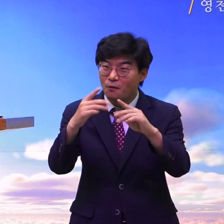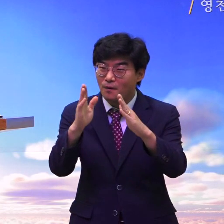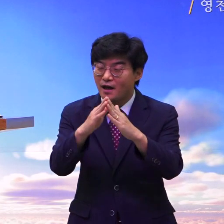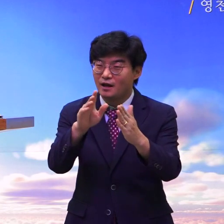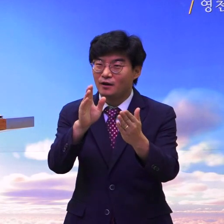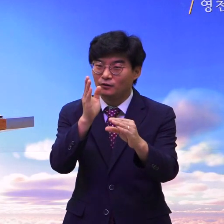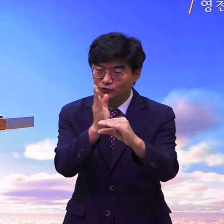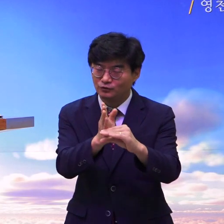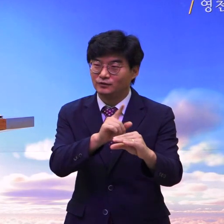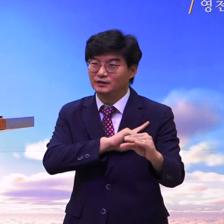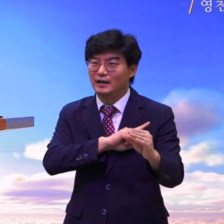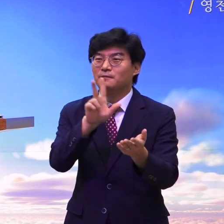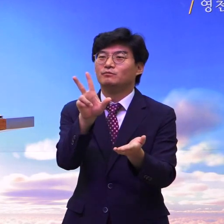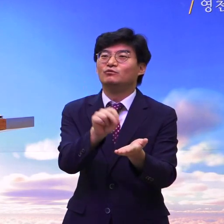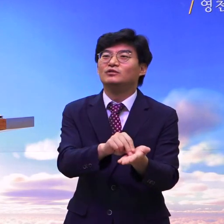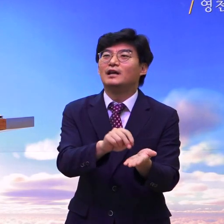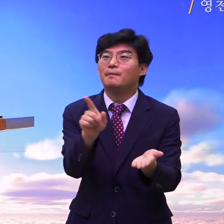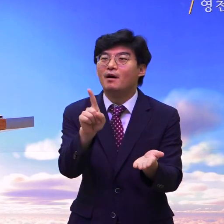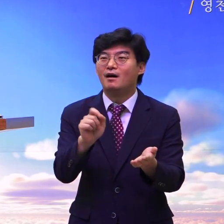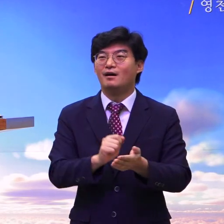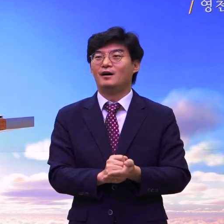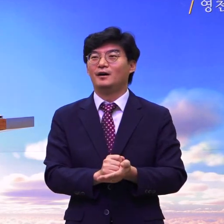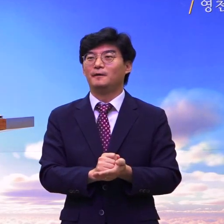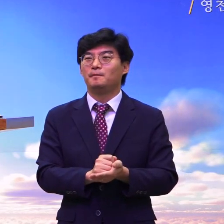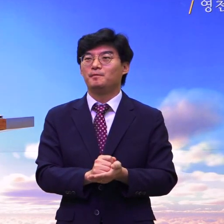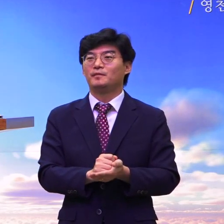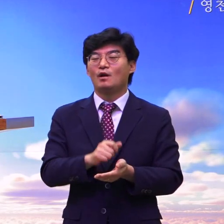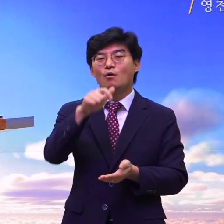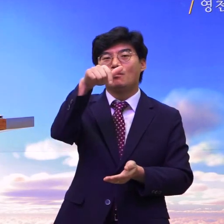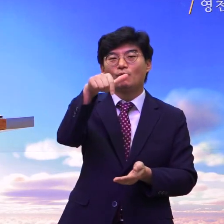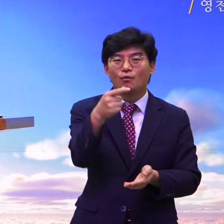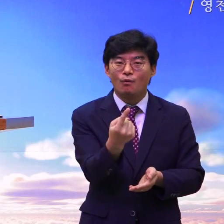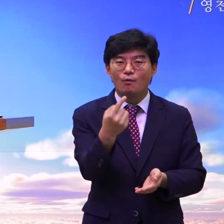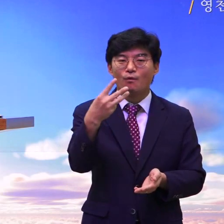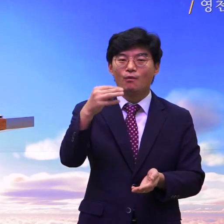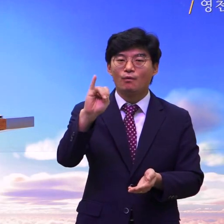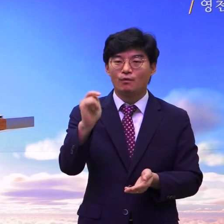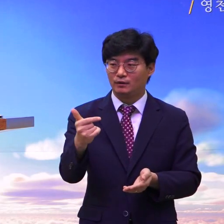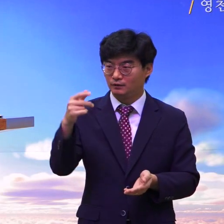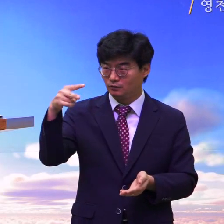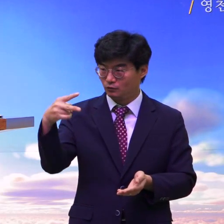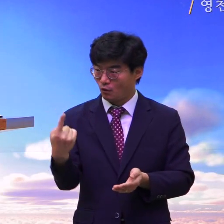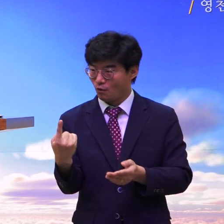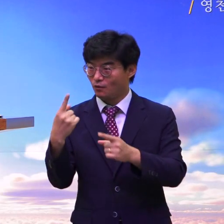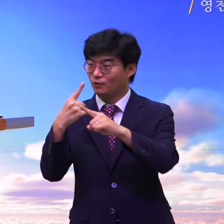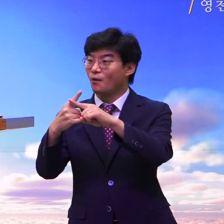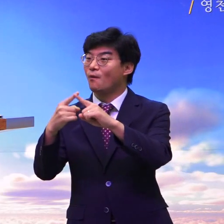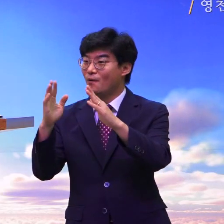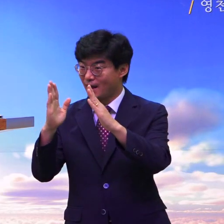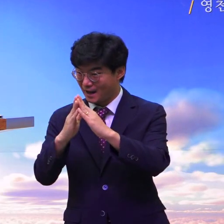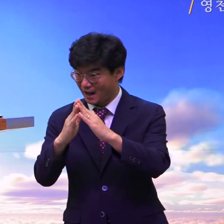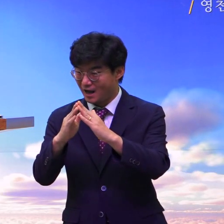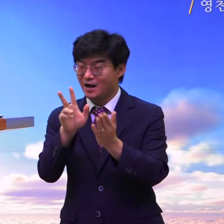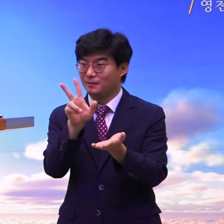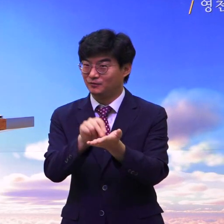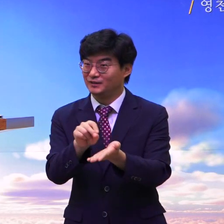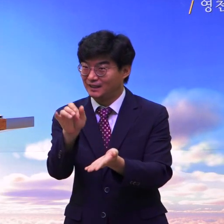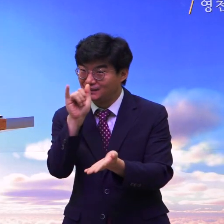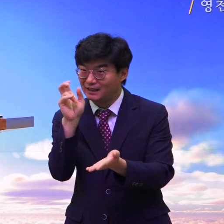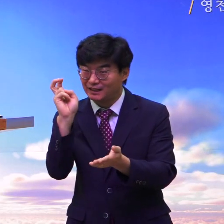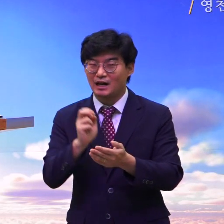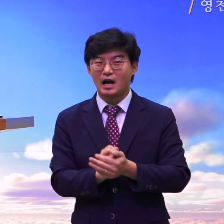교회였냐고 손꼽아 보라고 한다면 아마도 가장 먼저 고린도 교회를 이야기할 것입니다. 바울이 고린도